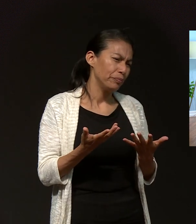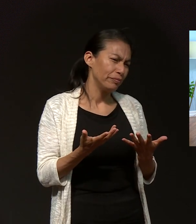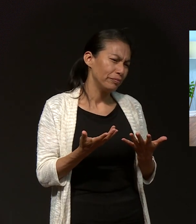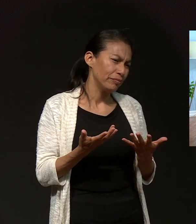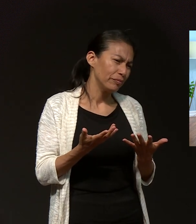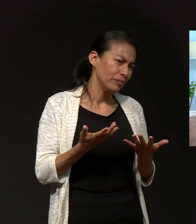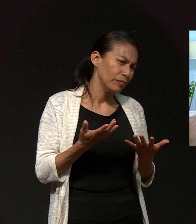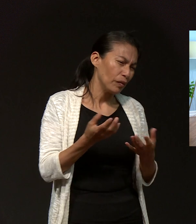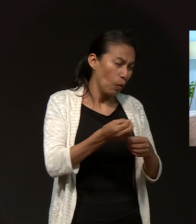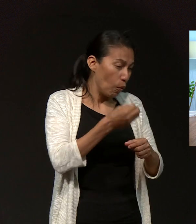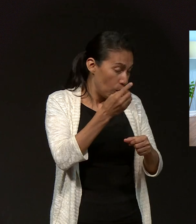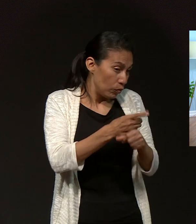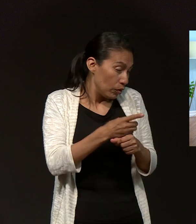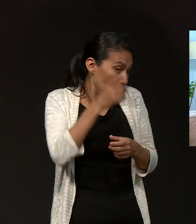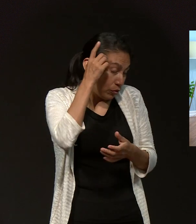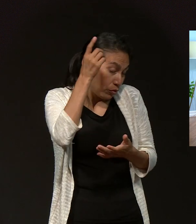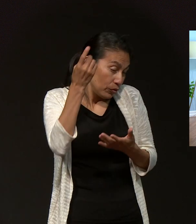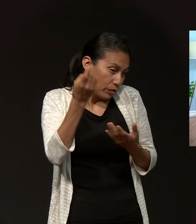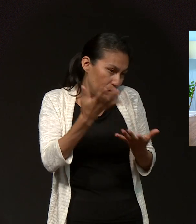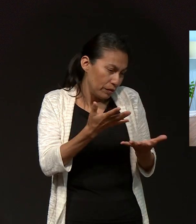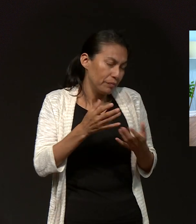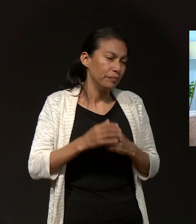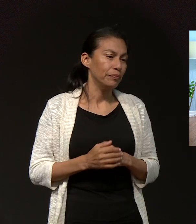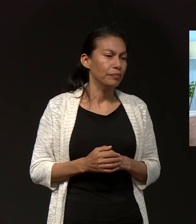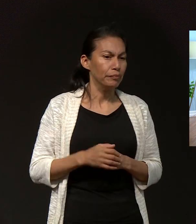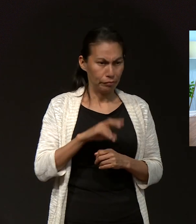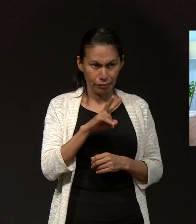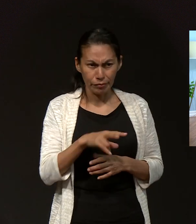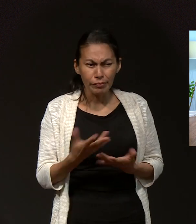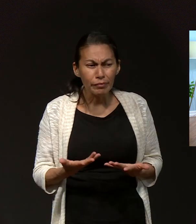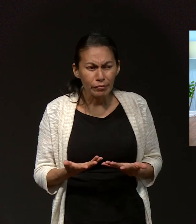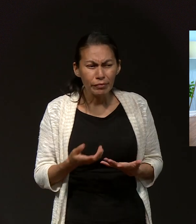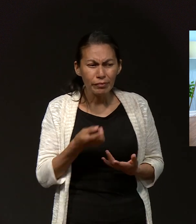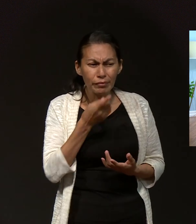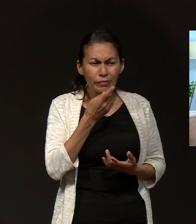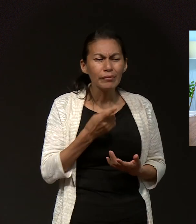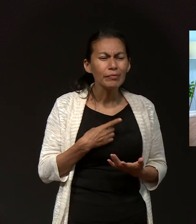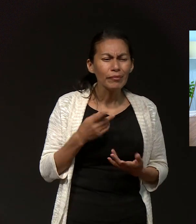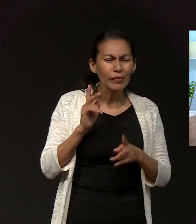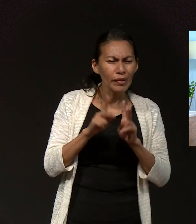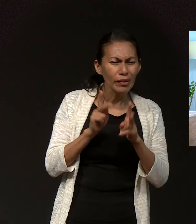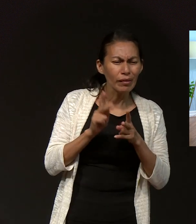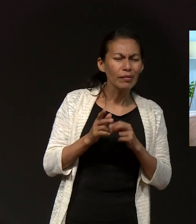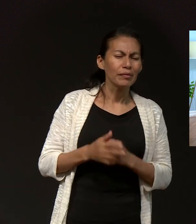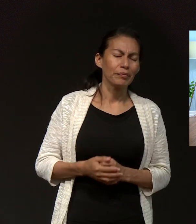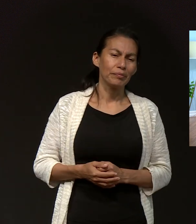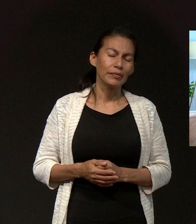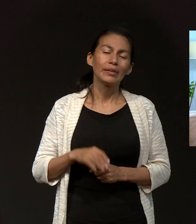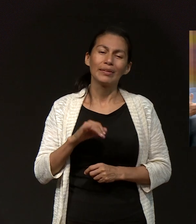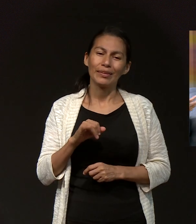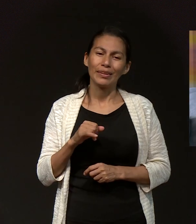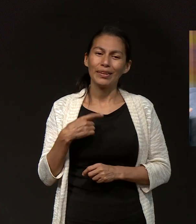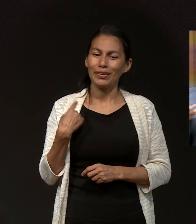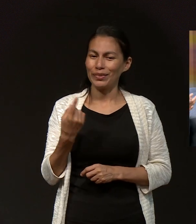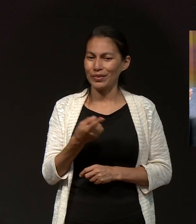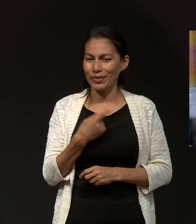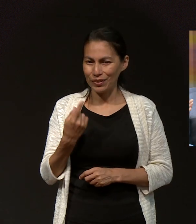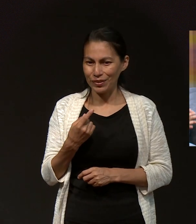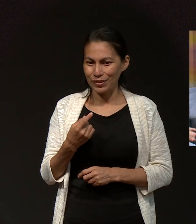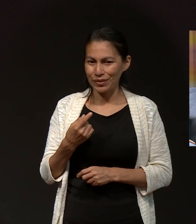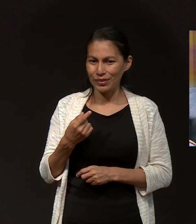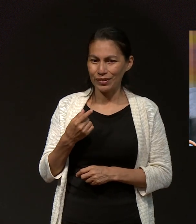ese... Pues, oportunidades que Dios da, ¿no es cierto? ¿Qué pasó allí? Sí, justo